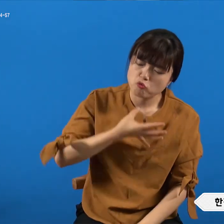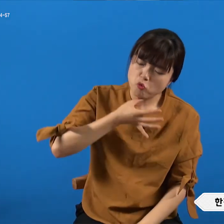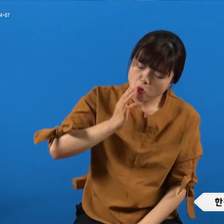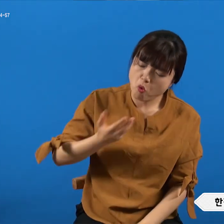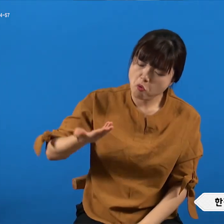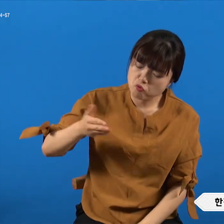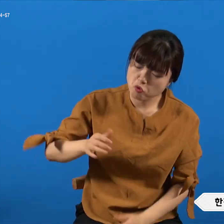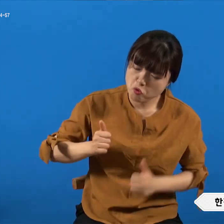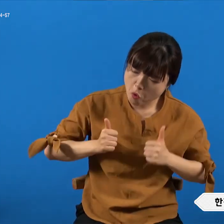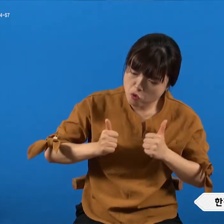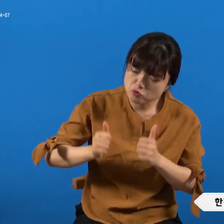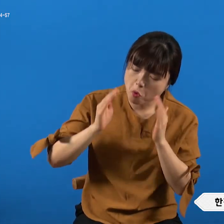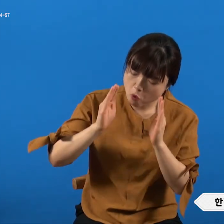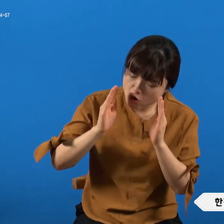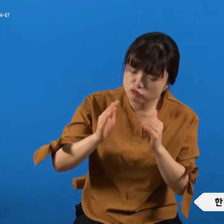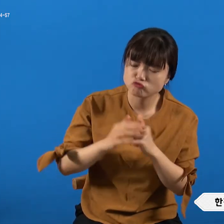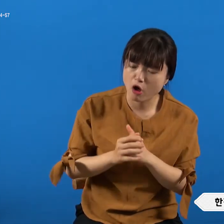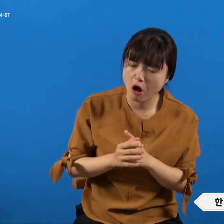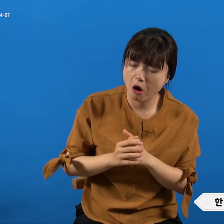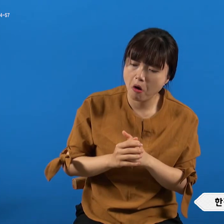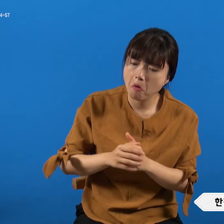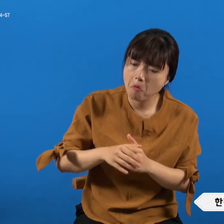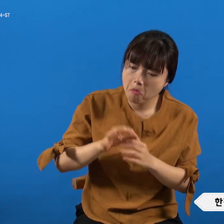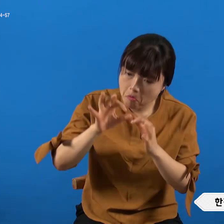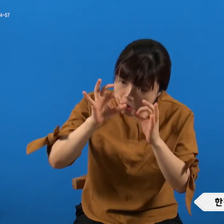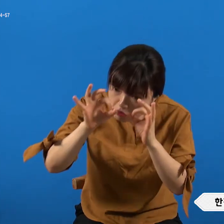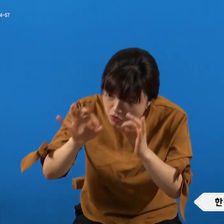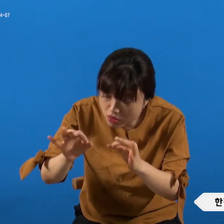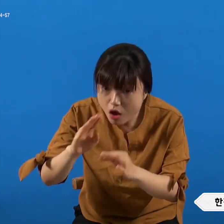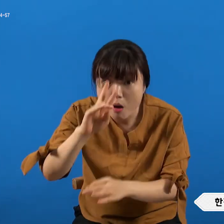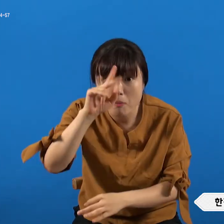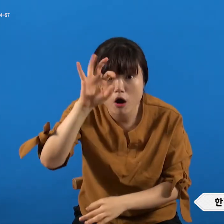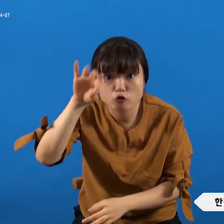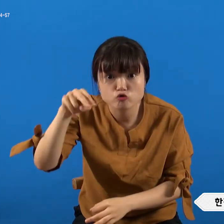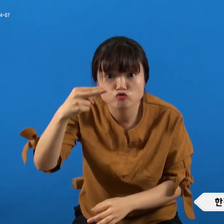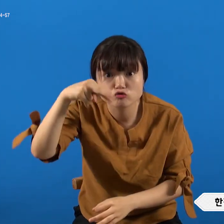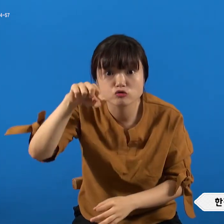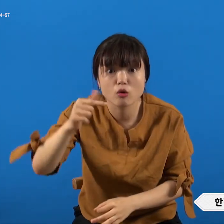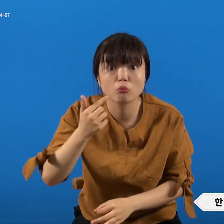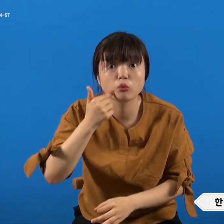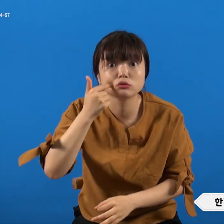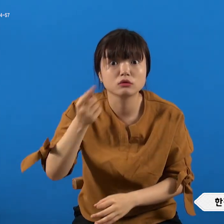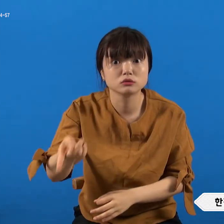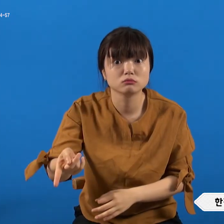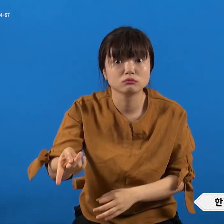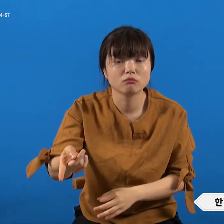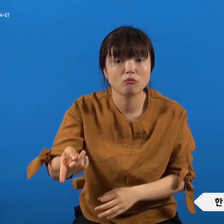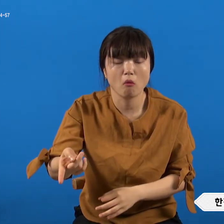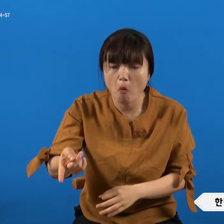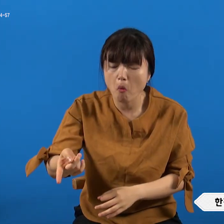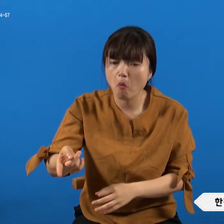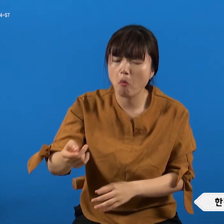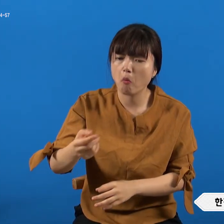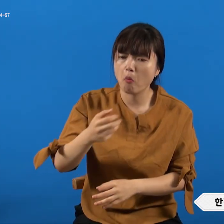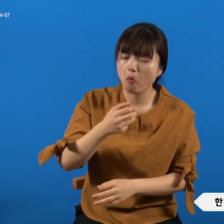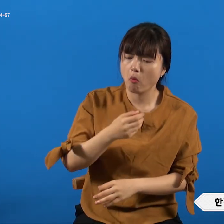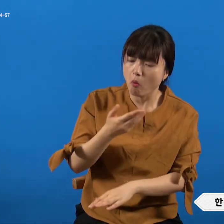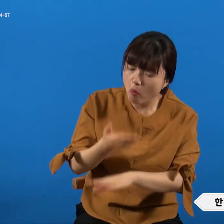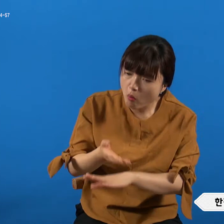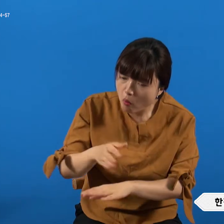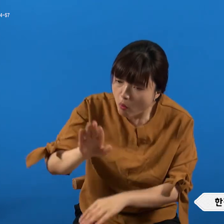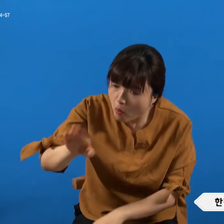분이 열심히 하시는구나 싶어서 봤더니 박윤선 목사님입니다. 그래서